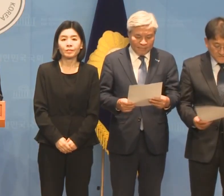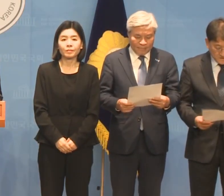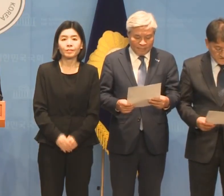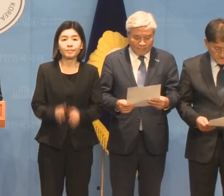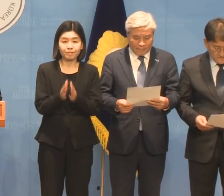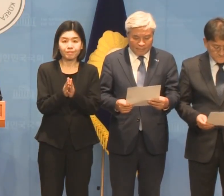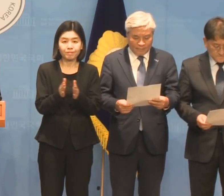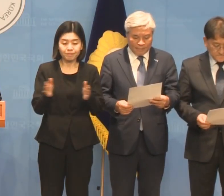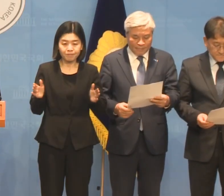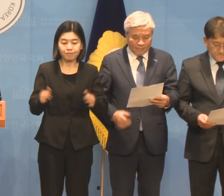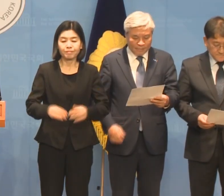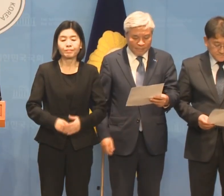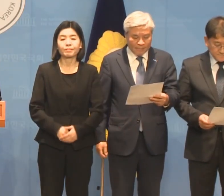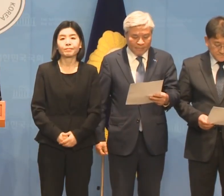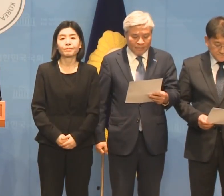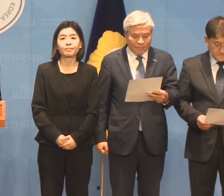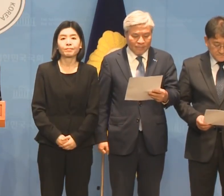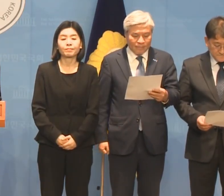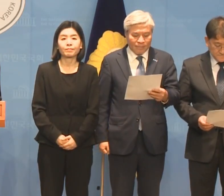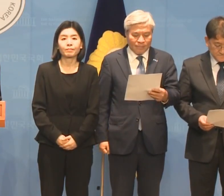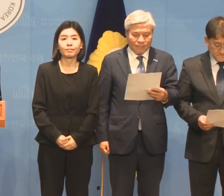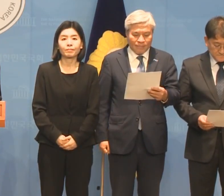시작하겠습니다.